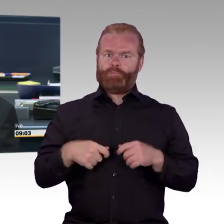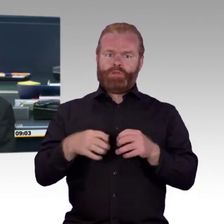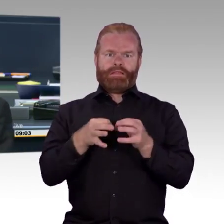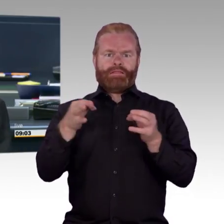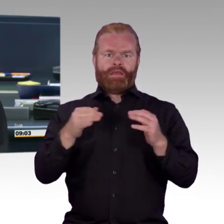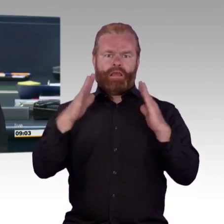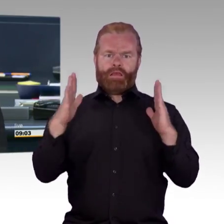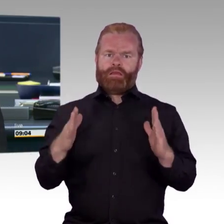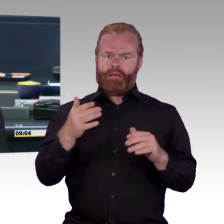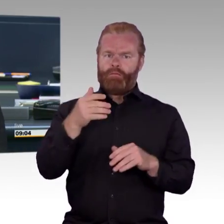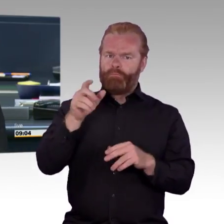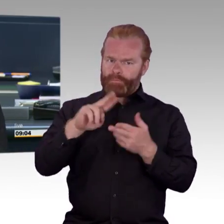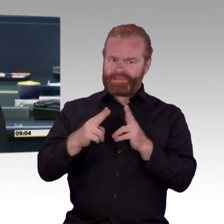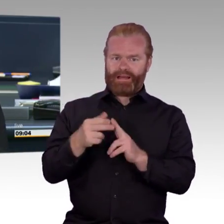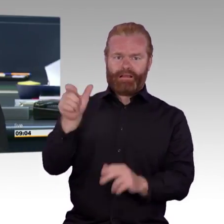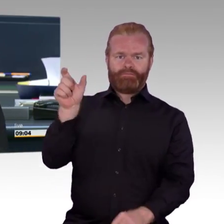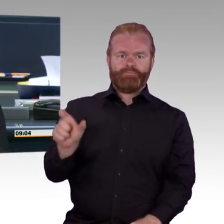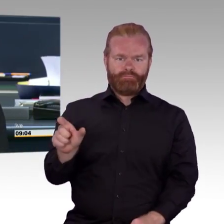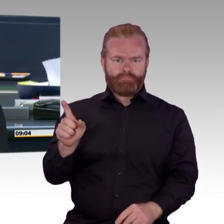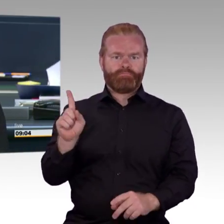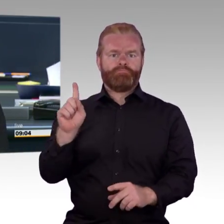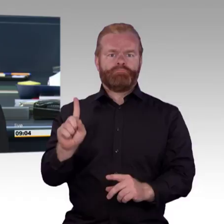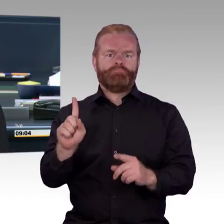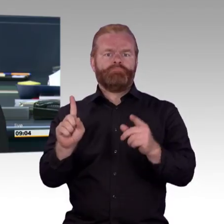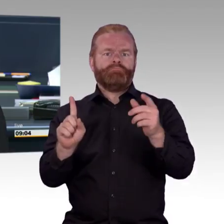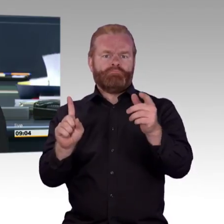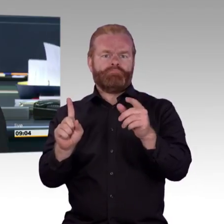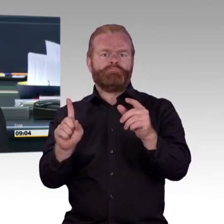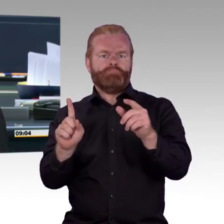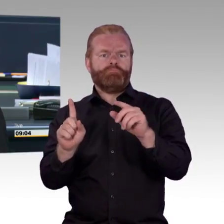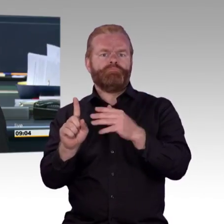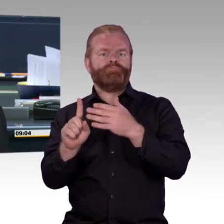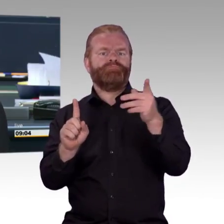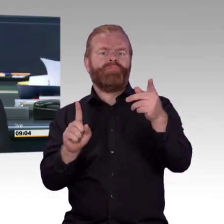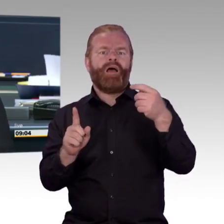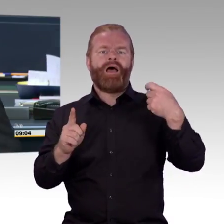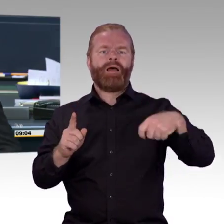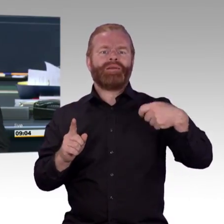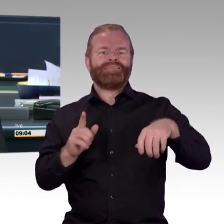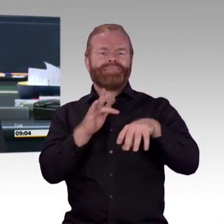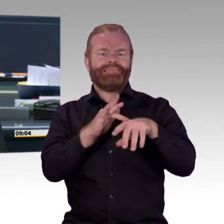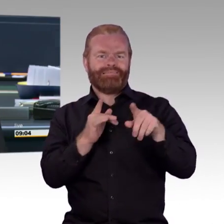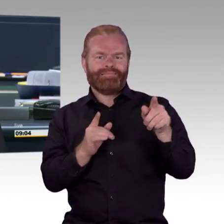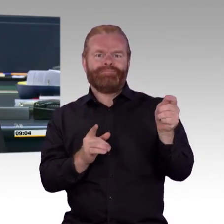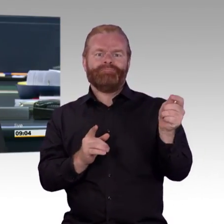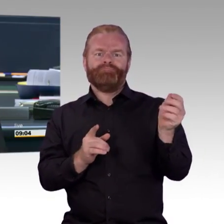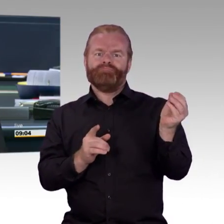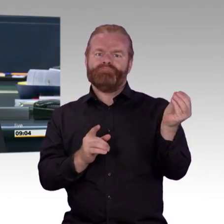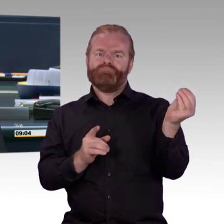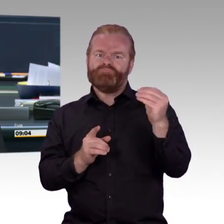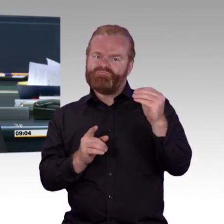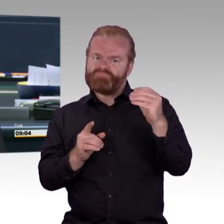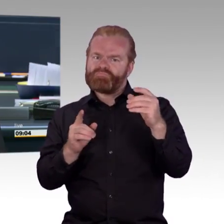Mädchen durch demonstratives Schweigen eine Art Schweigeminute herbeizuführen. Nach unserer Geschäftsordnung